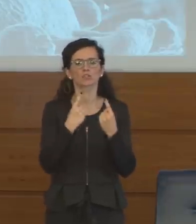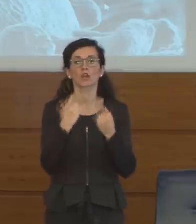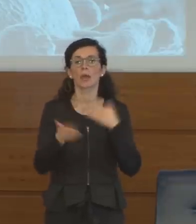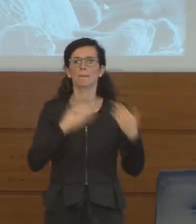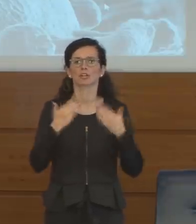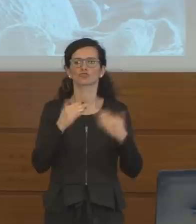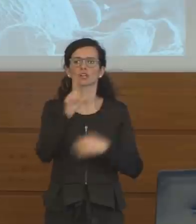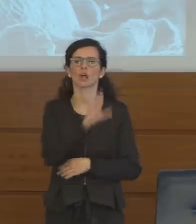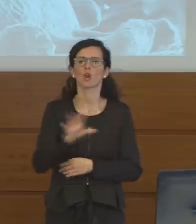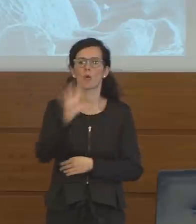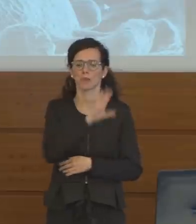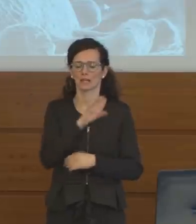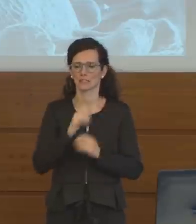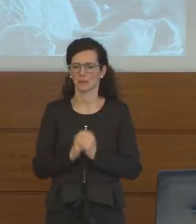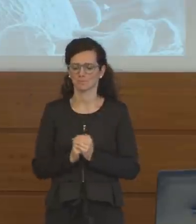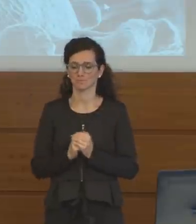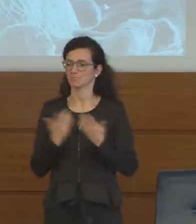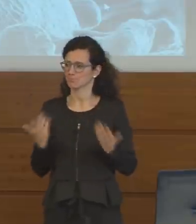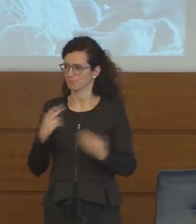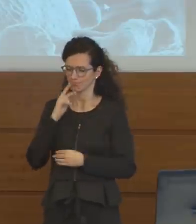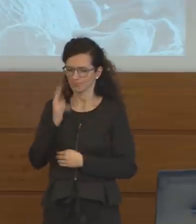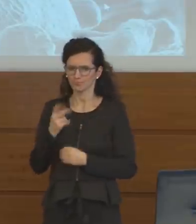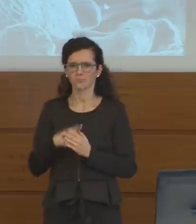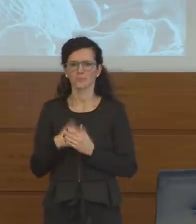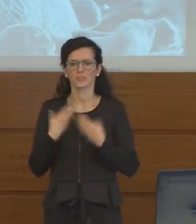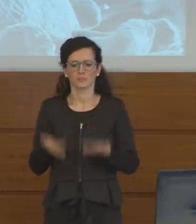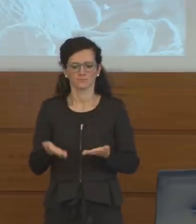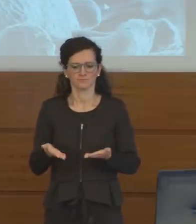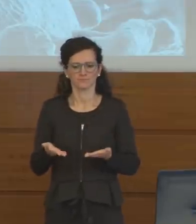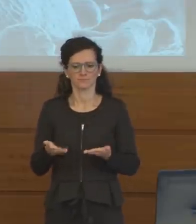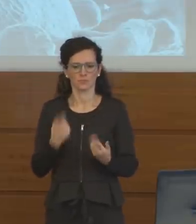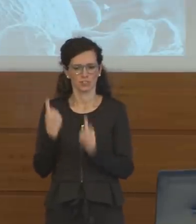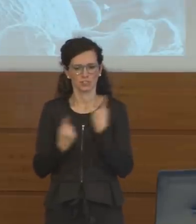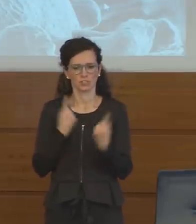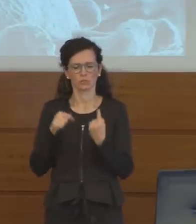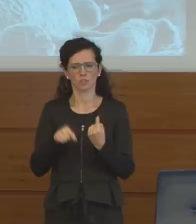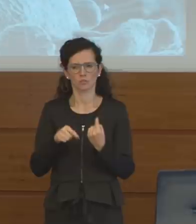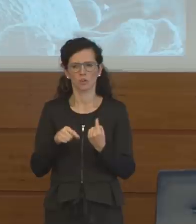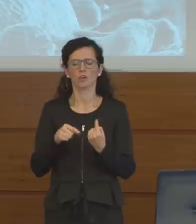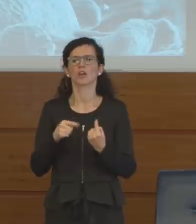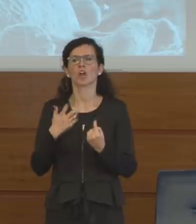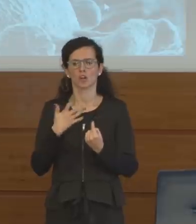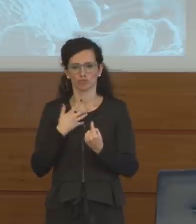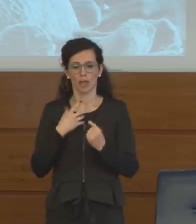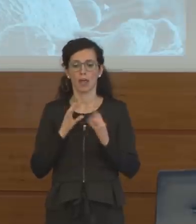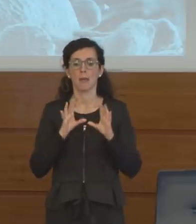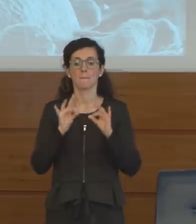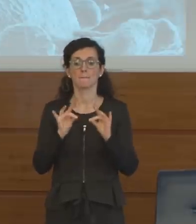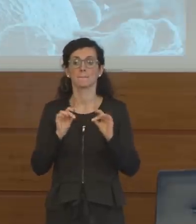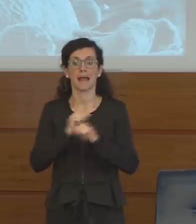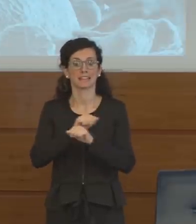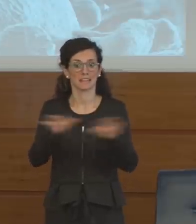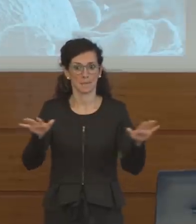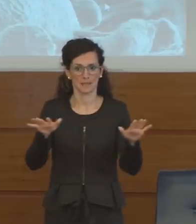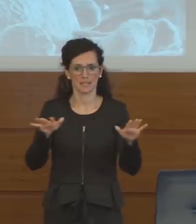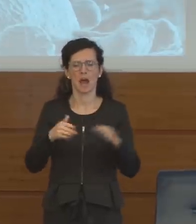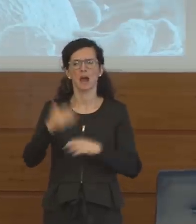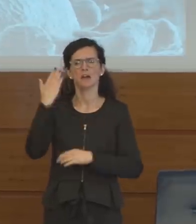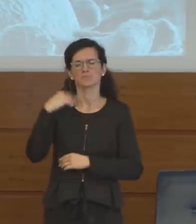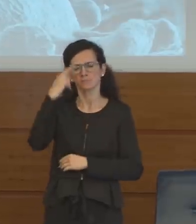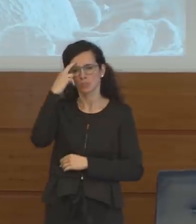Allora, guardi, noi nel mondo contemporaneo abbiamo avuto sostanzialmente alcune pandemie, alcune epidemie. La prima è stata la SARS